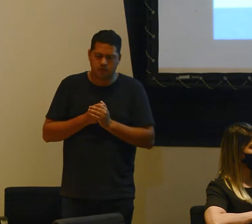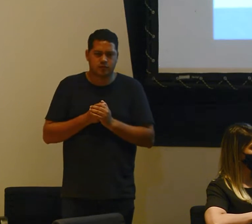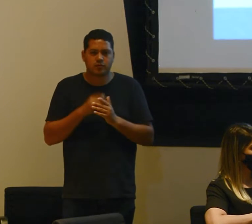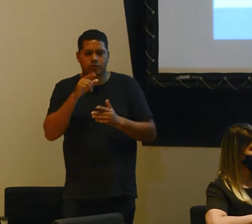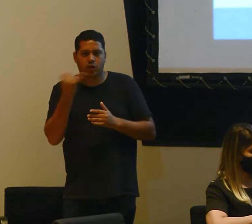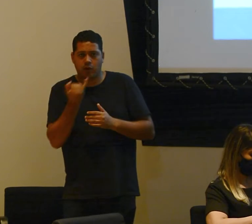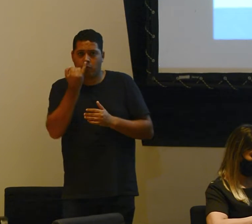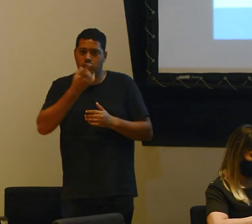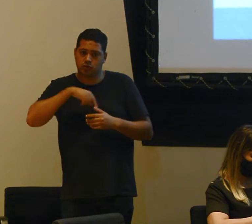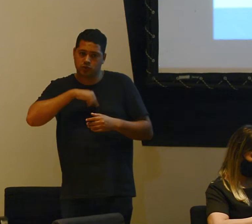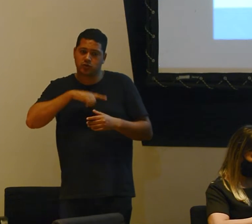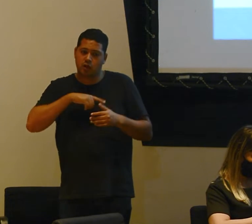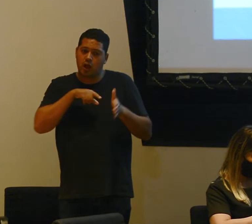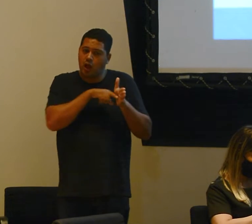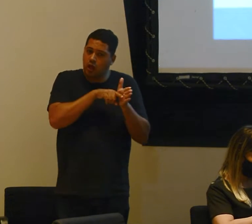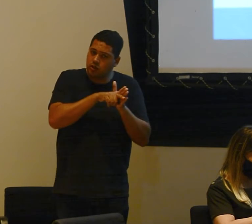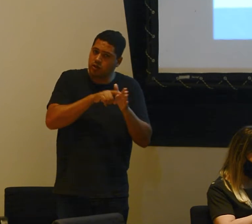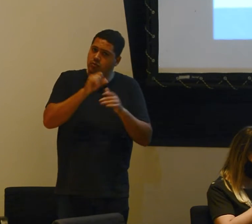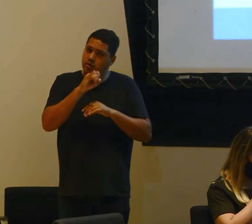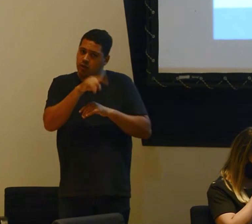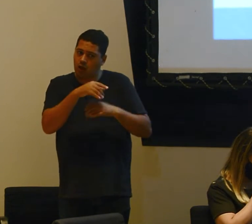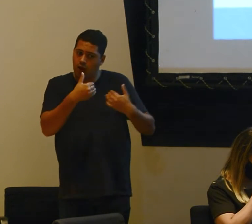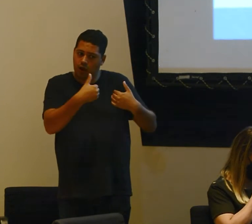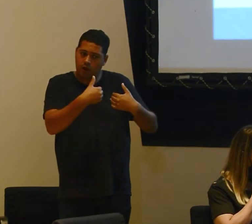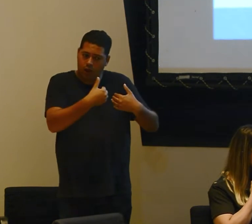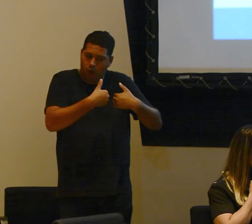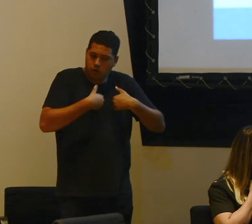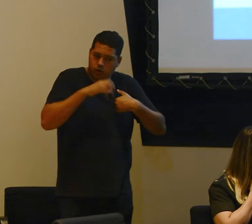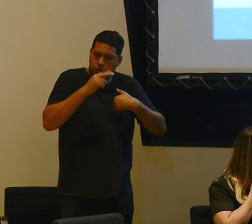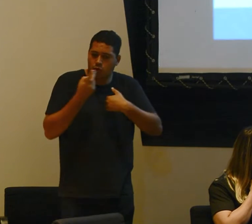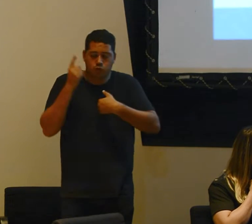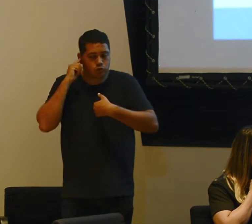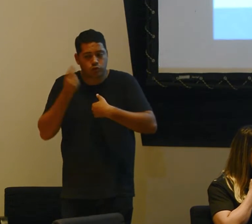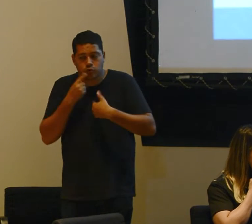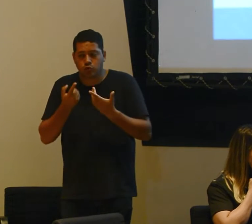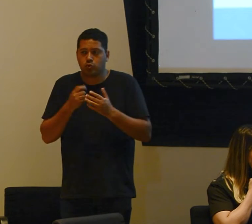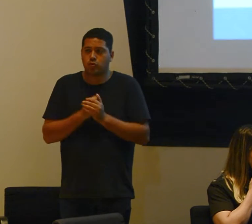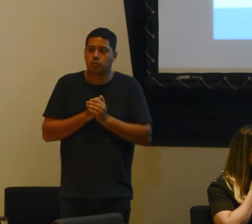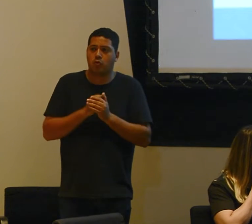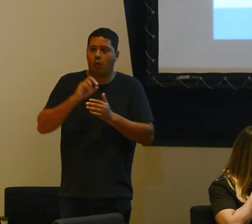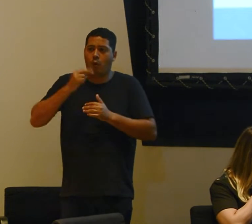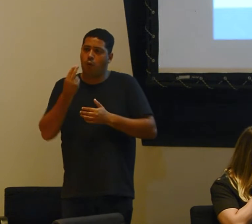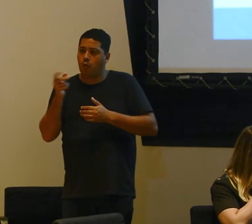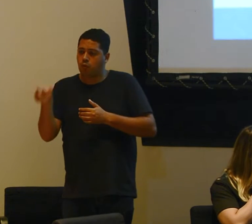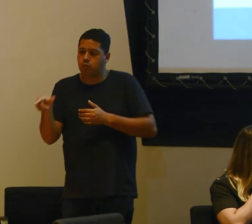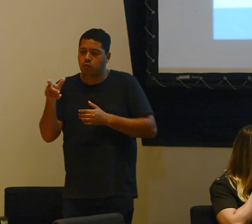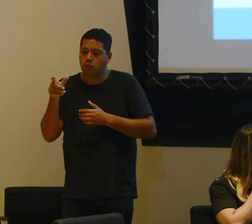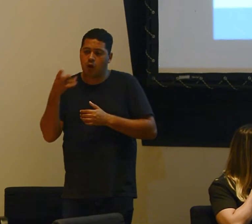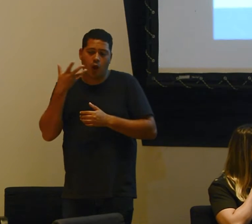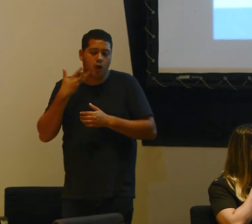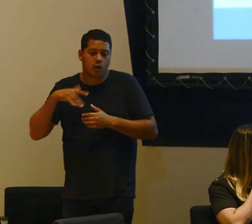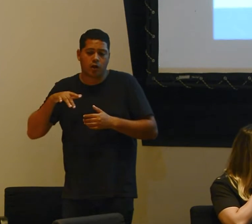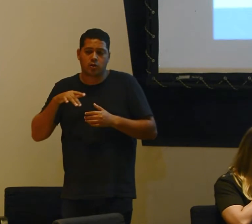gente tenha exames que diferenciem se essa criança é autista, se essa criança é surda ou se por via das dúvidas ela pode acontecer de